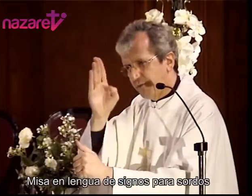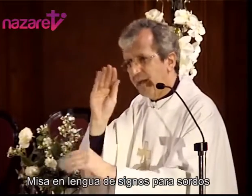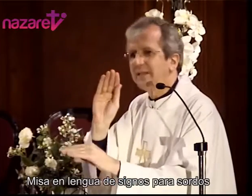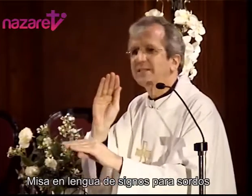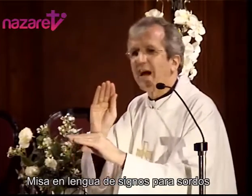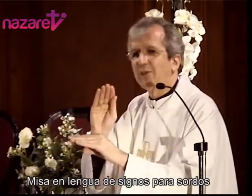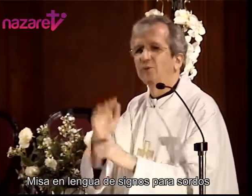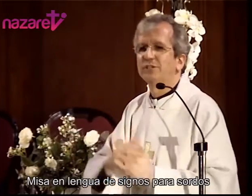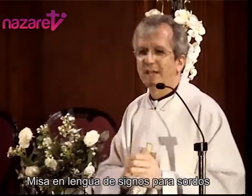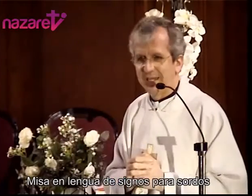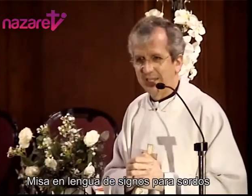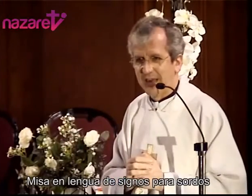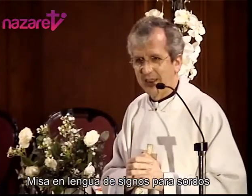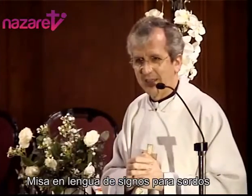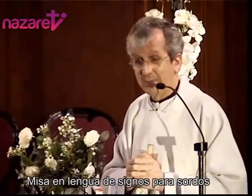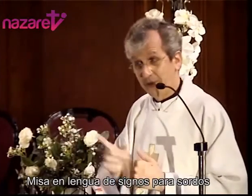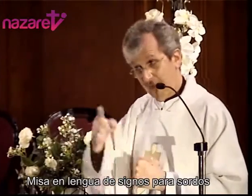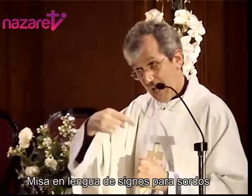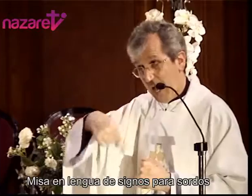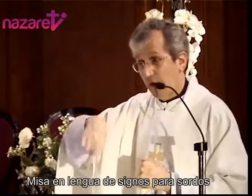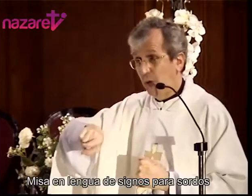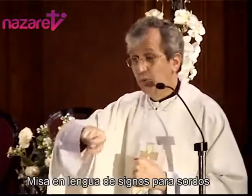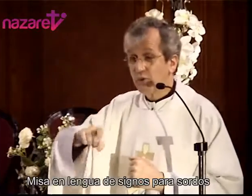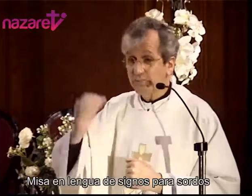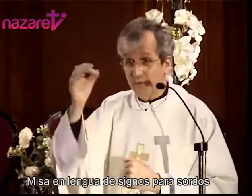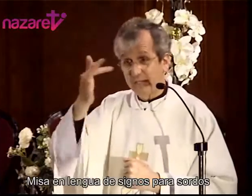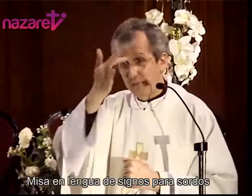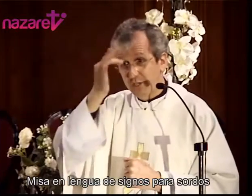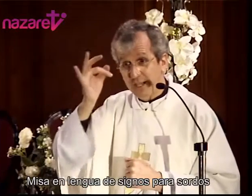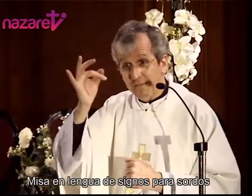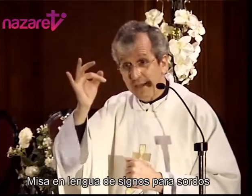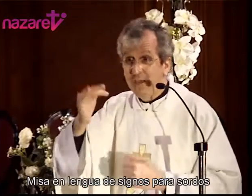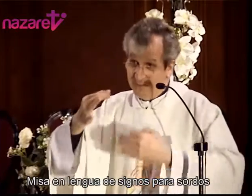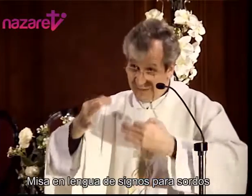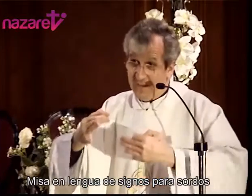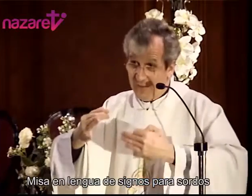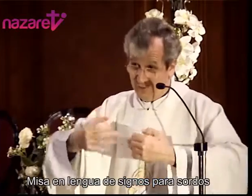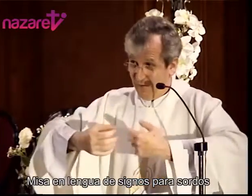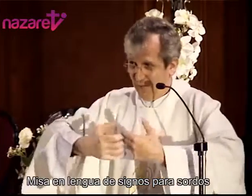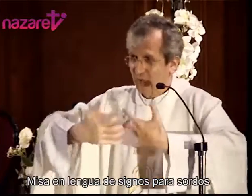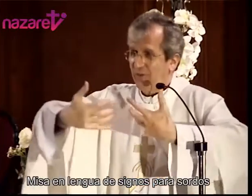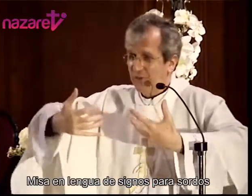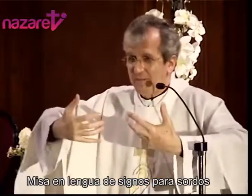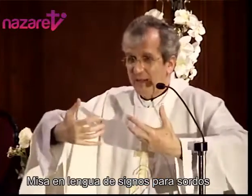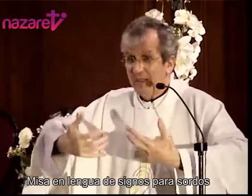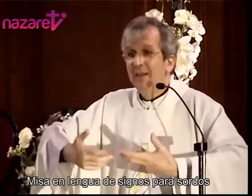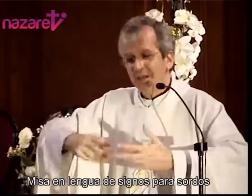fieles a tus enseñanzas. Ahora juntos profesaremos esta fe diciendo con toda solemnidad